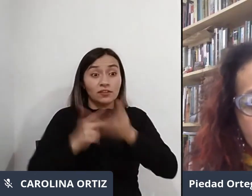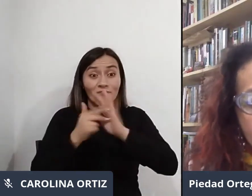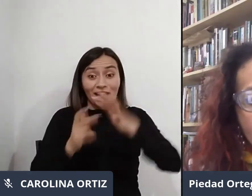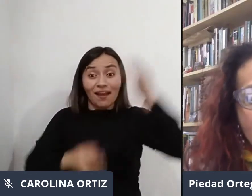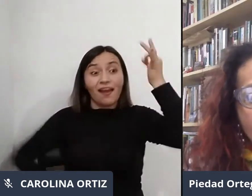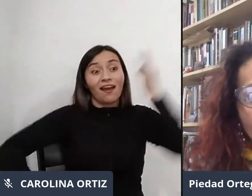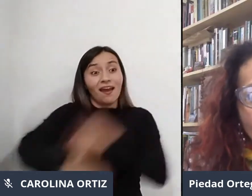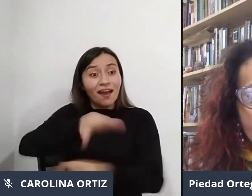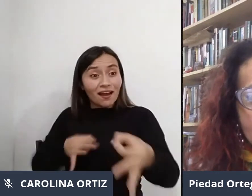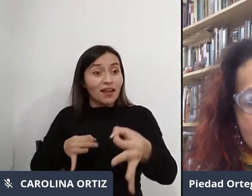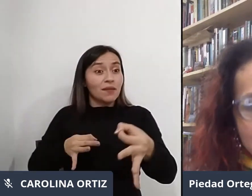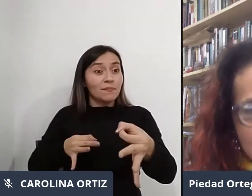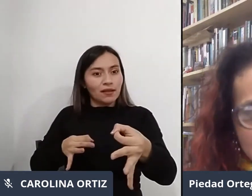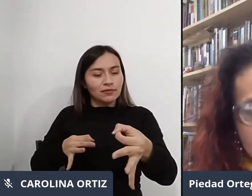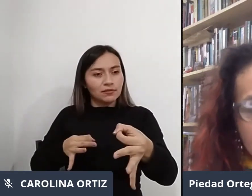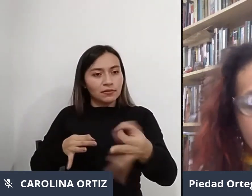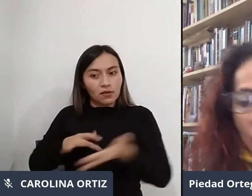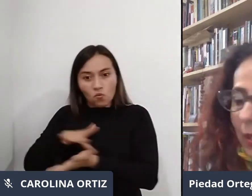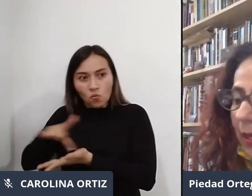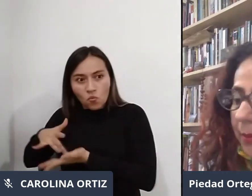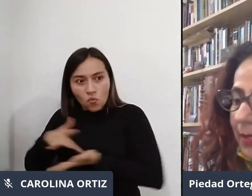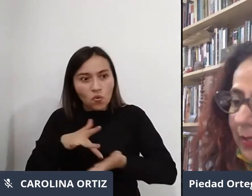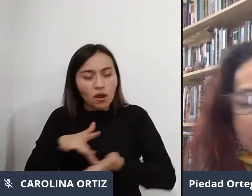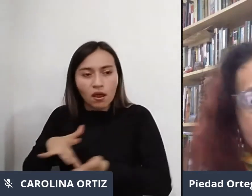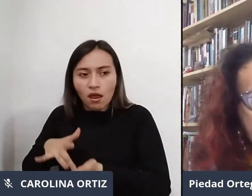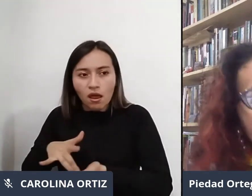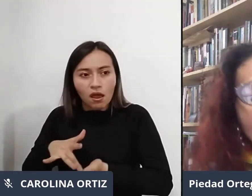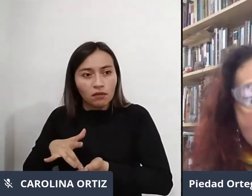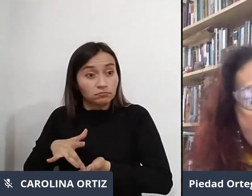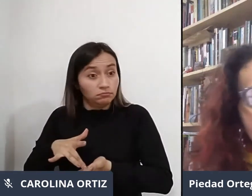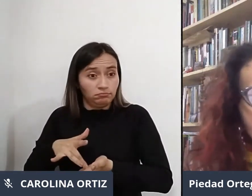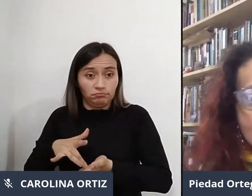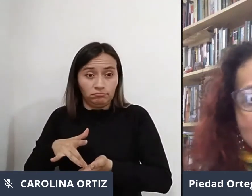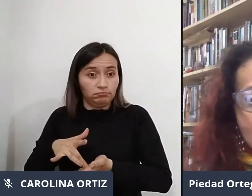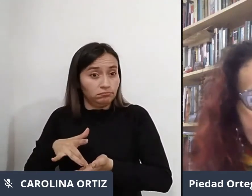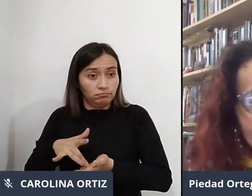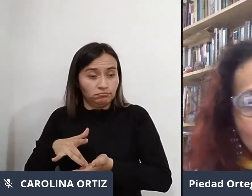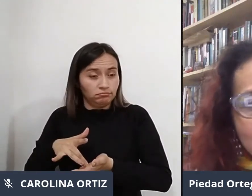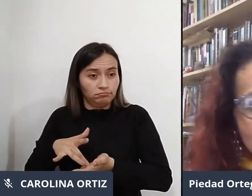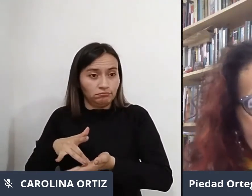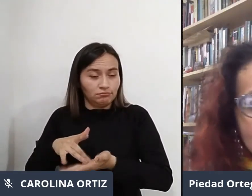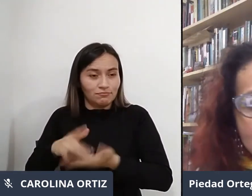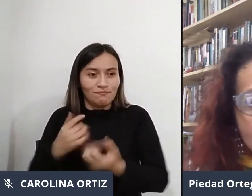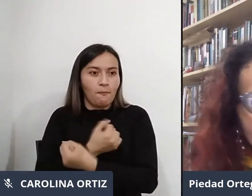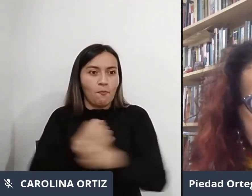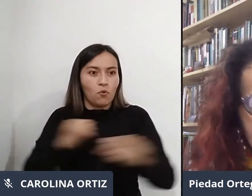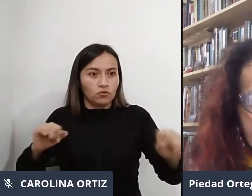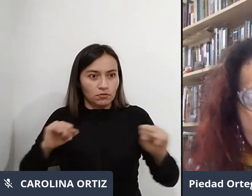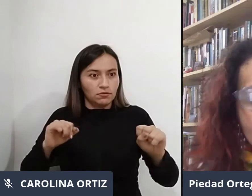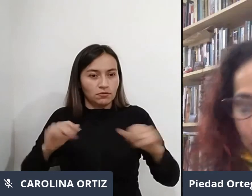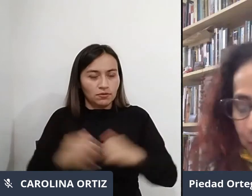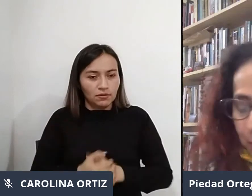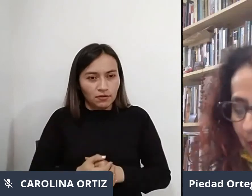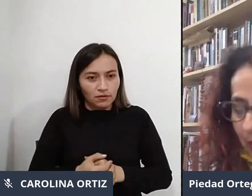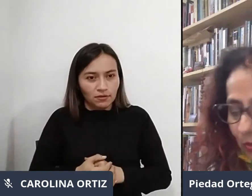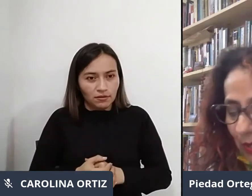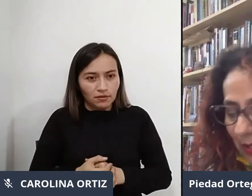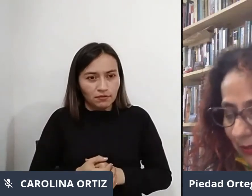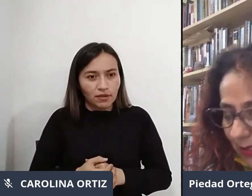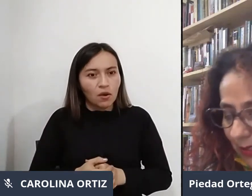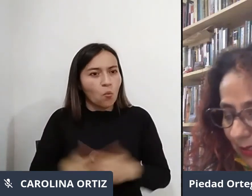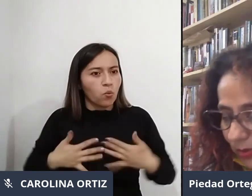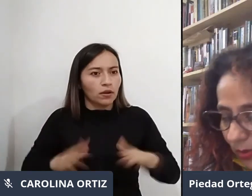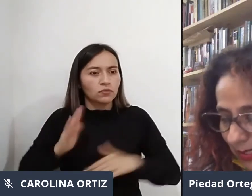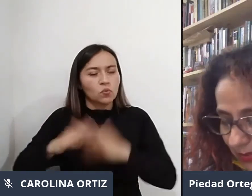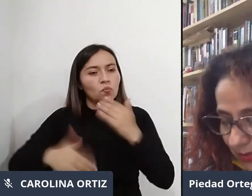instituir como la ecología, como el ambiente, no pueden reemplazar la escuela en cualquiera de sus procesos